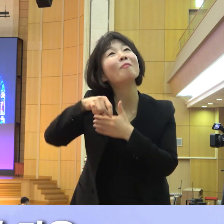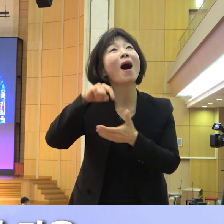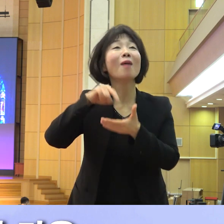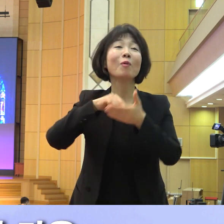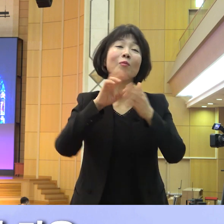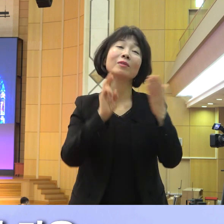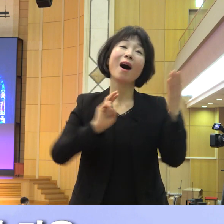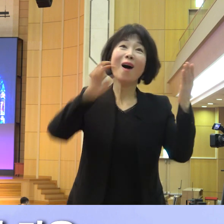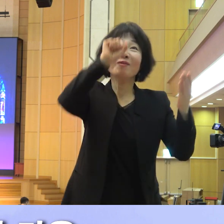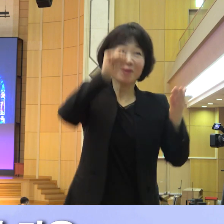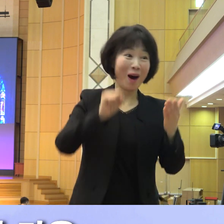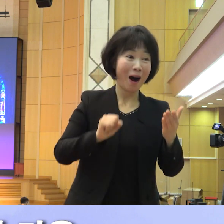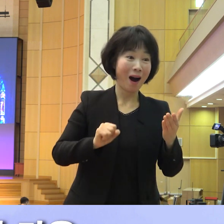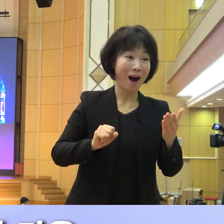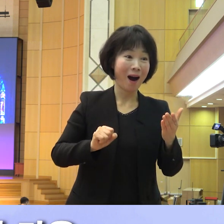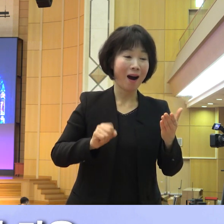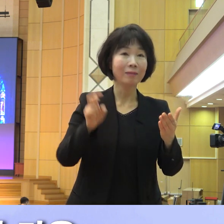없어.